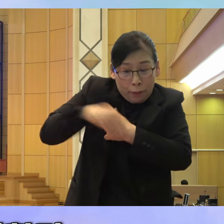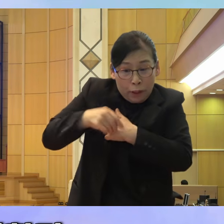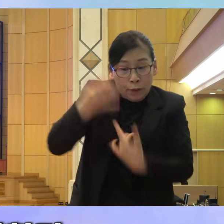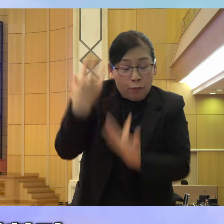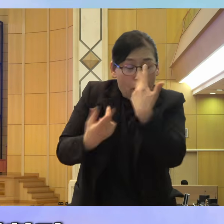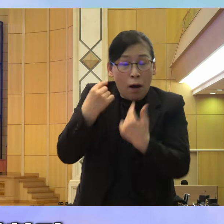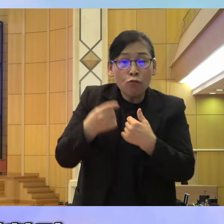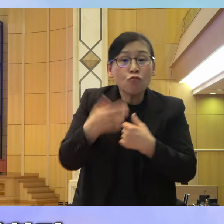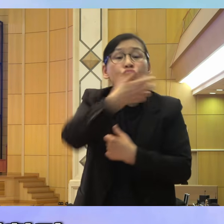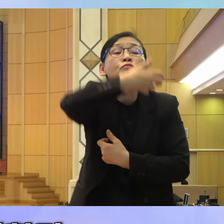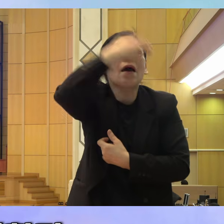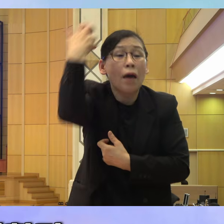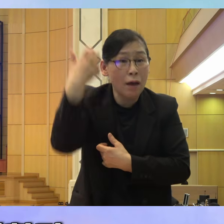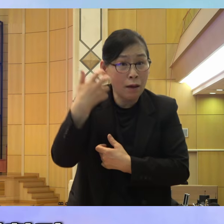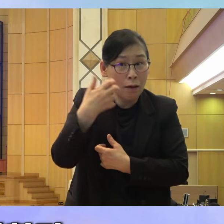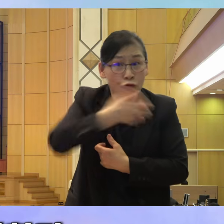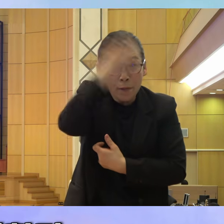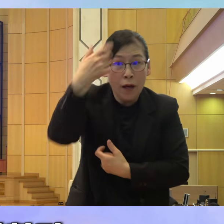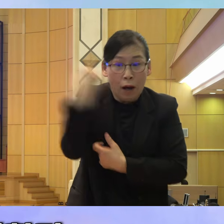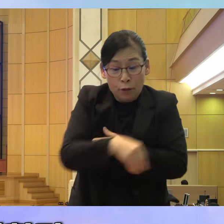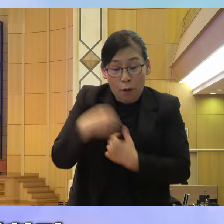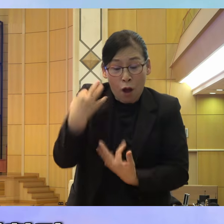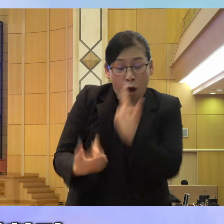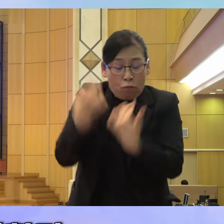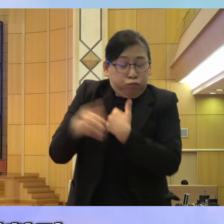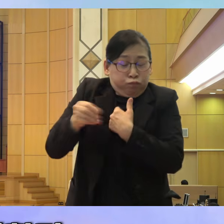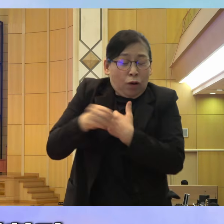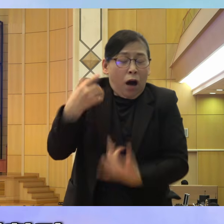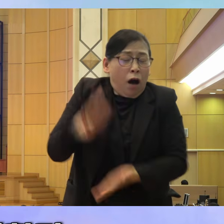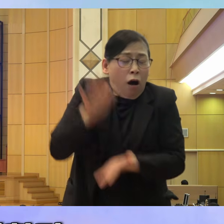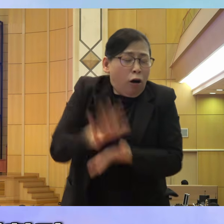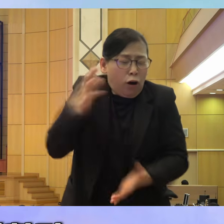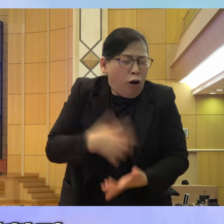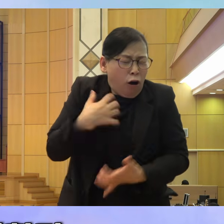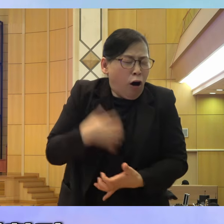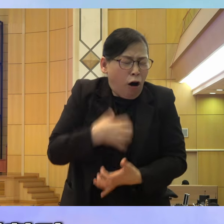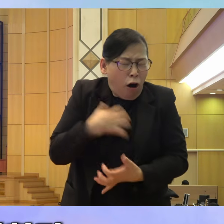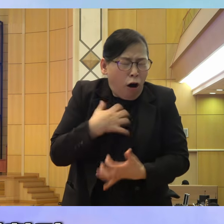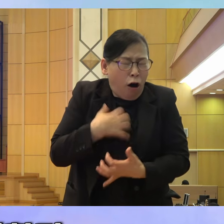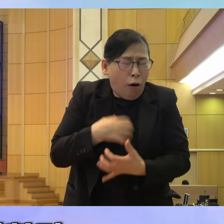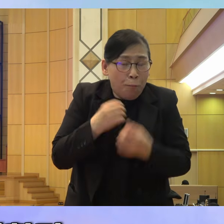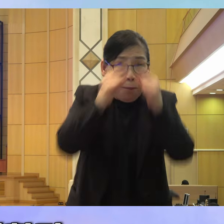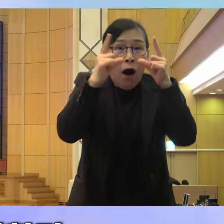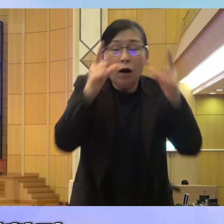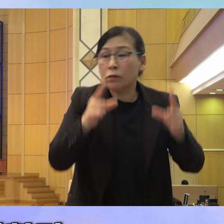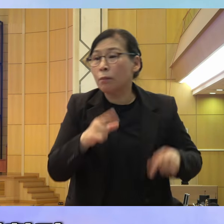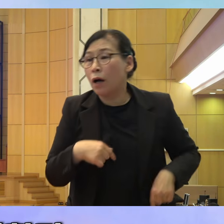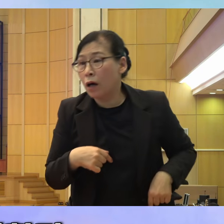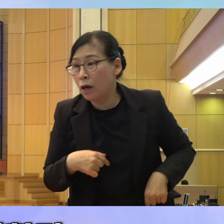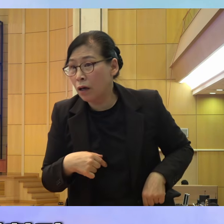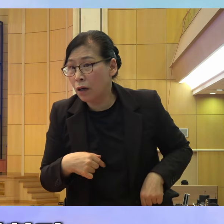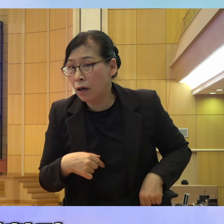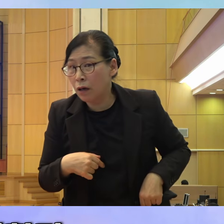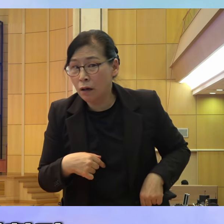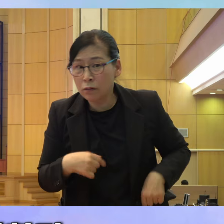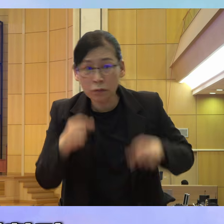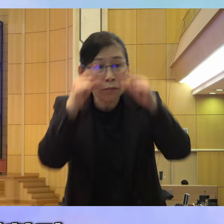엄청나게 뜨거워. 막 뜨거워서 막 불에 타 죽을 정도니까 얼마나 막